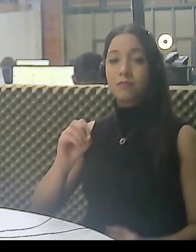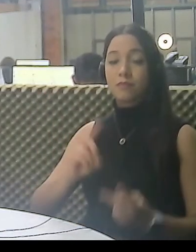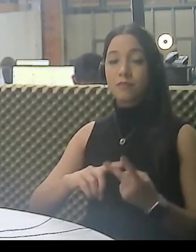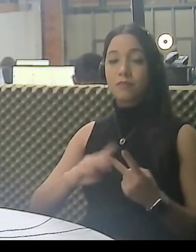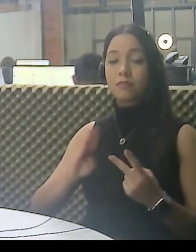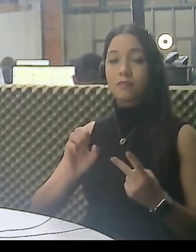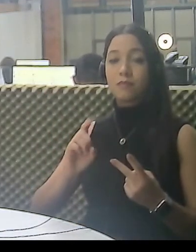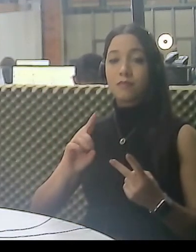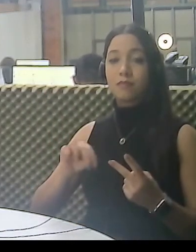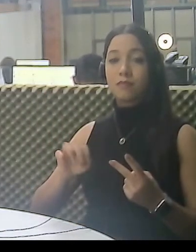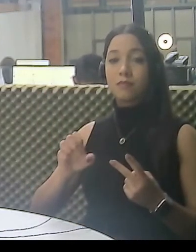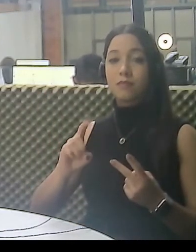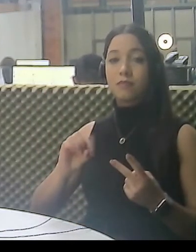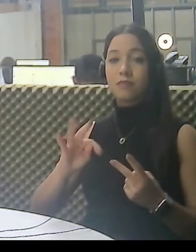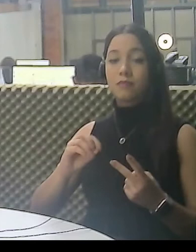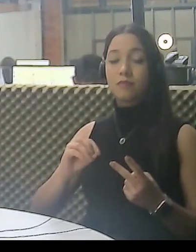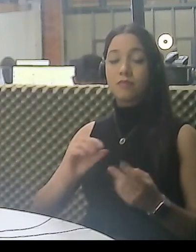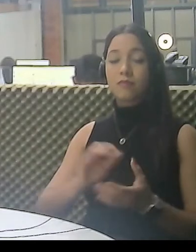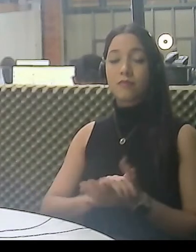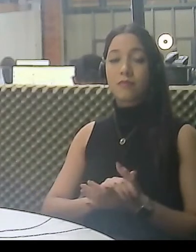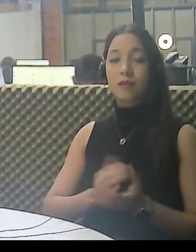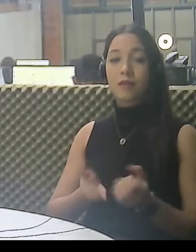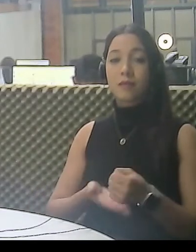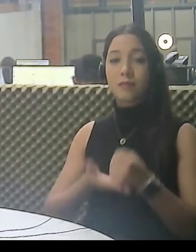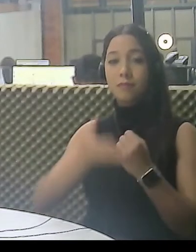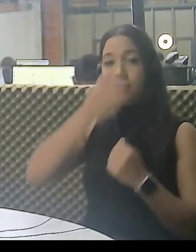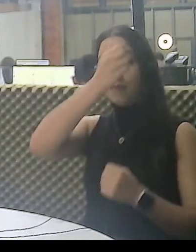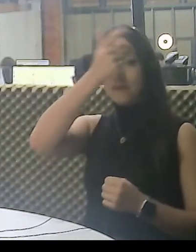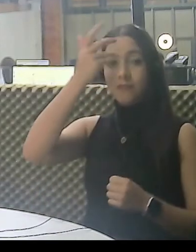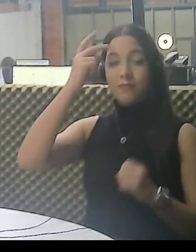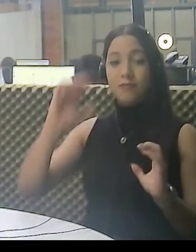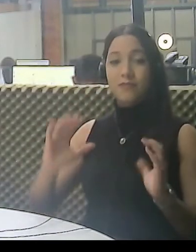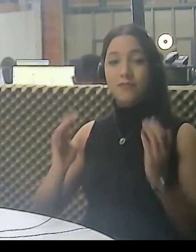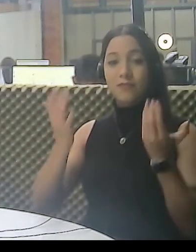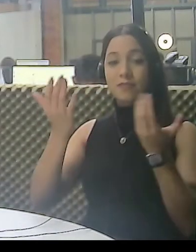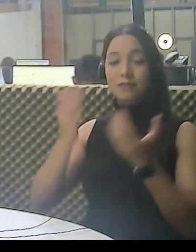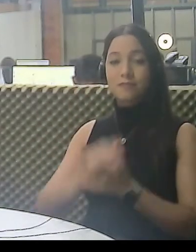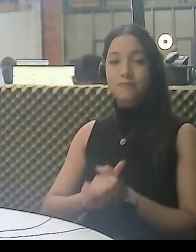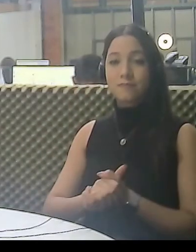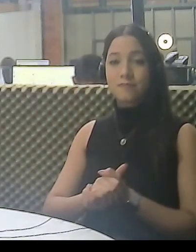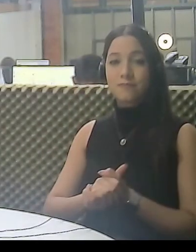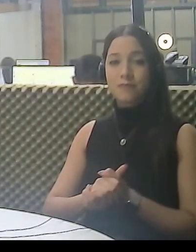Denilson Nascimento, conta sobre o apoio da Prefeitura para a festividade.